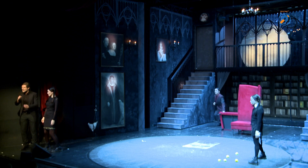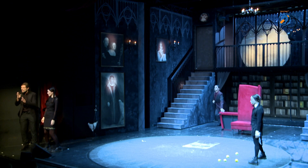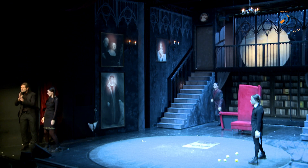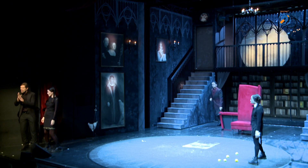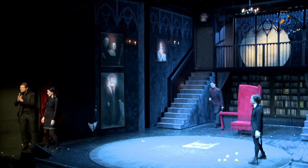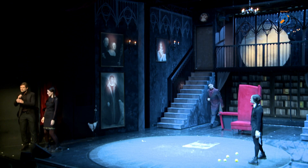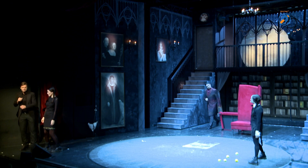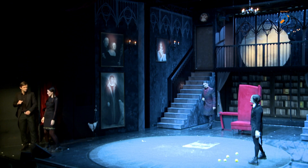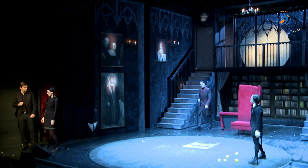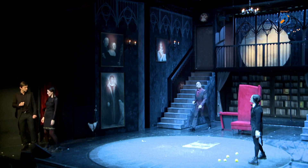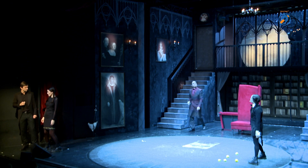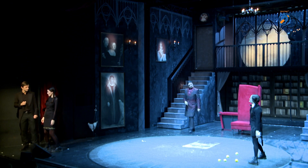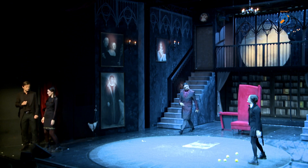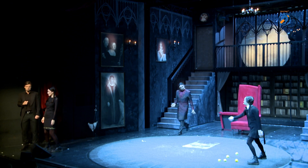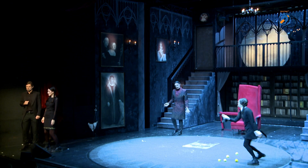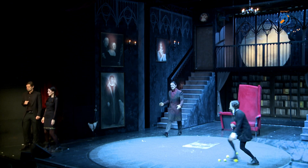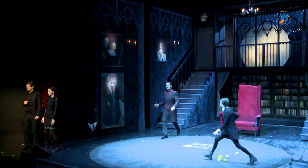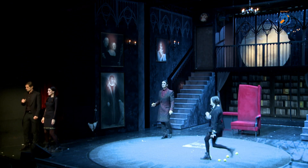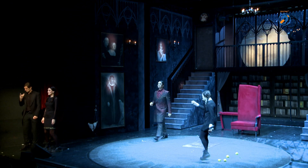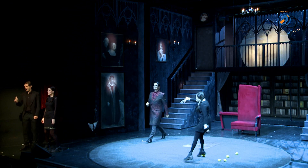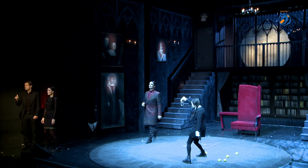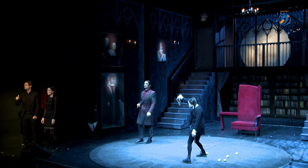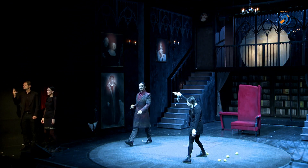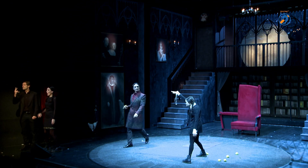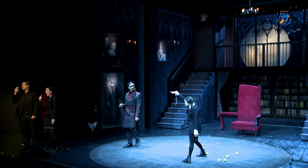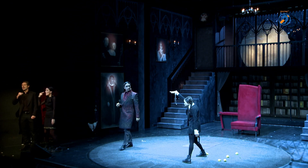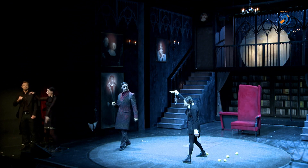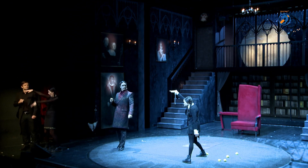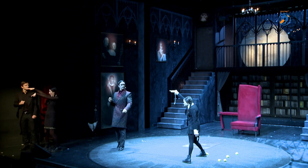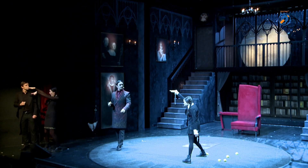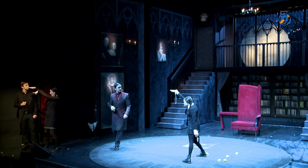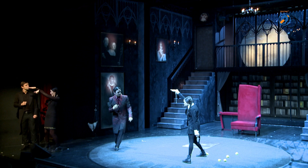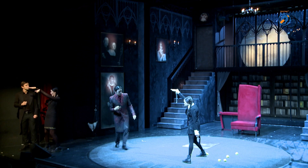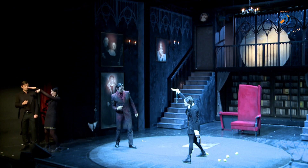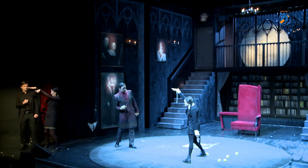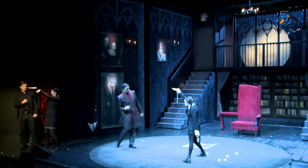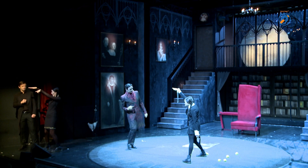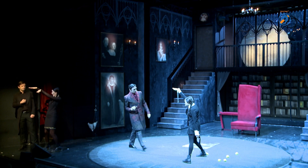Skrivnost? Si. Claro. Poglej.